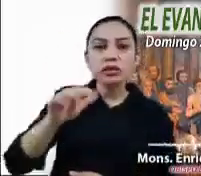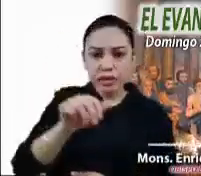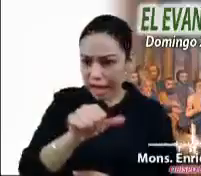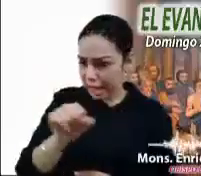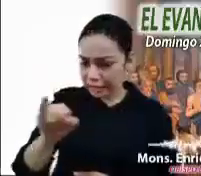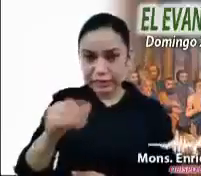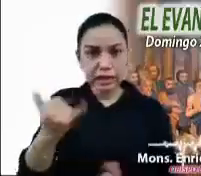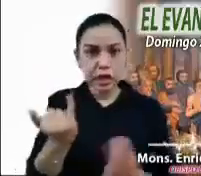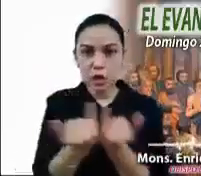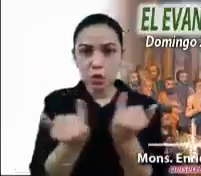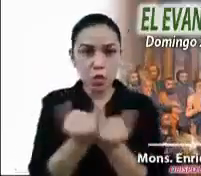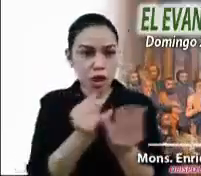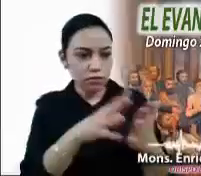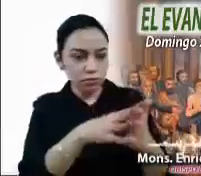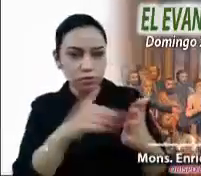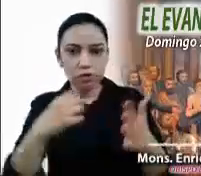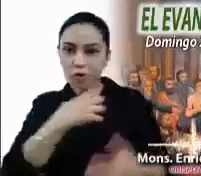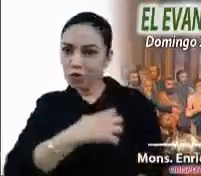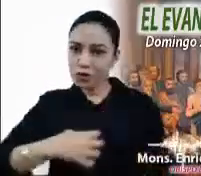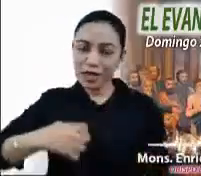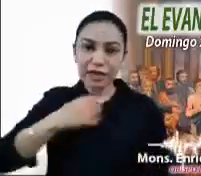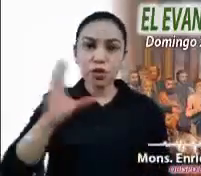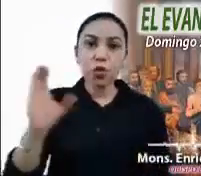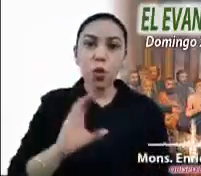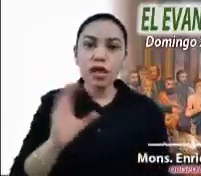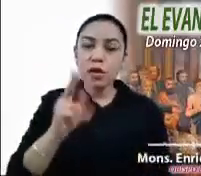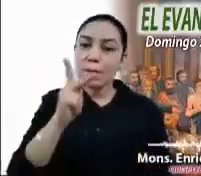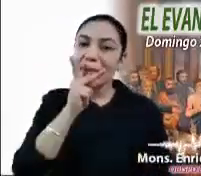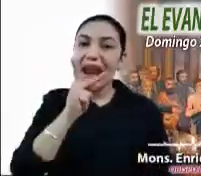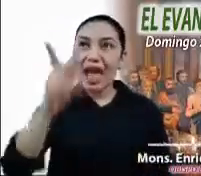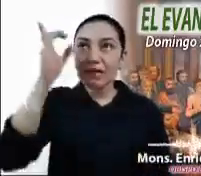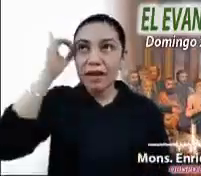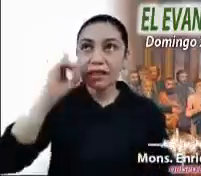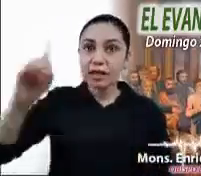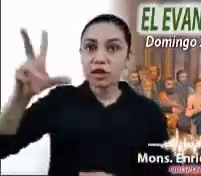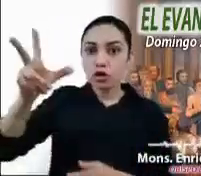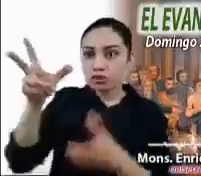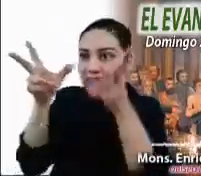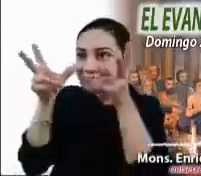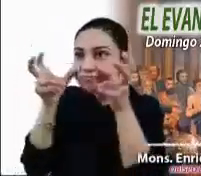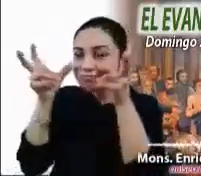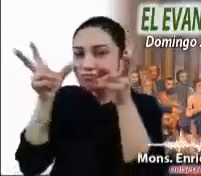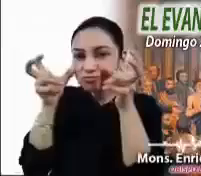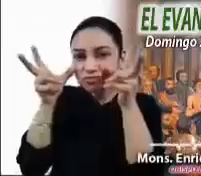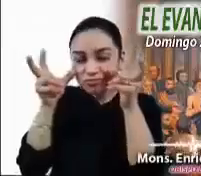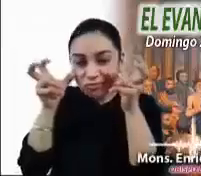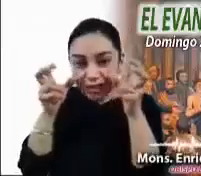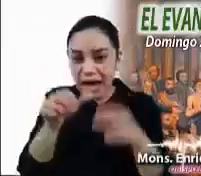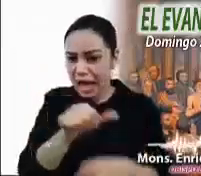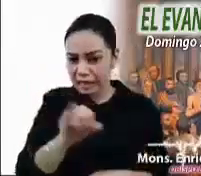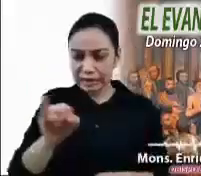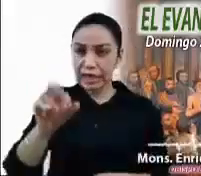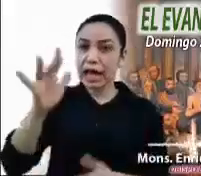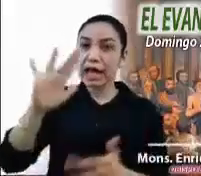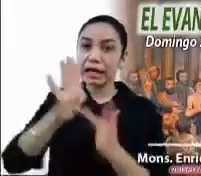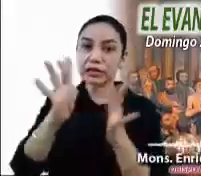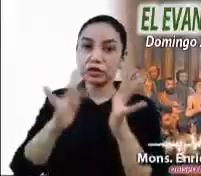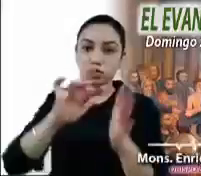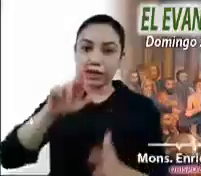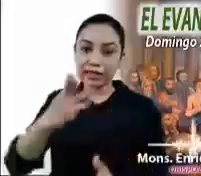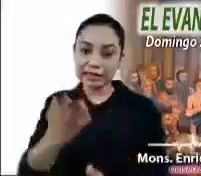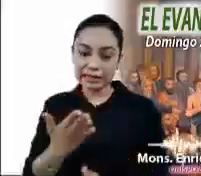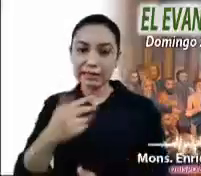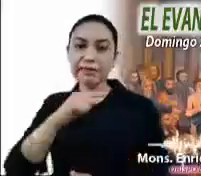las consecuencias de haber recibido a Jesús, palabra en nuestro corazón. Contemplemos a Jesús que en medio de